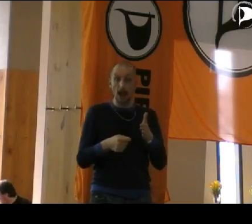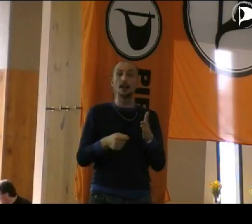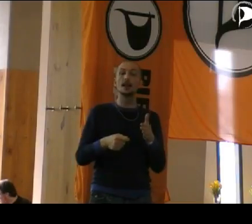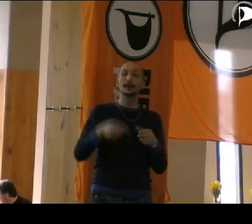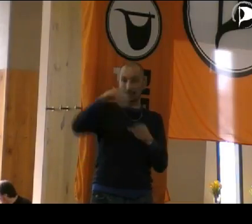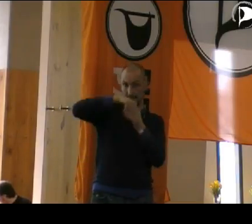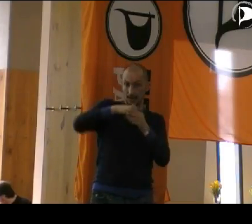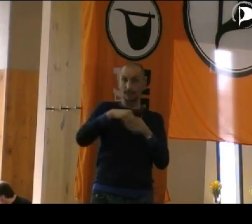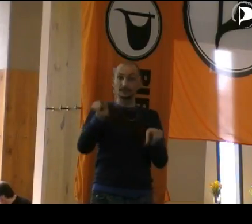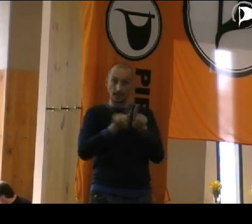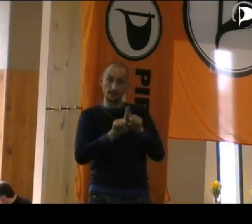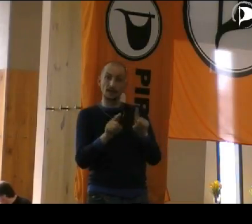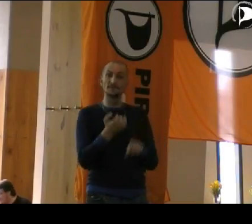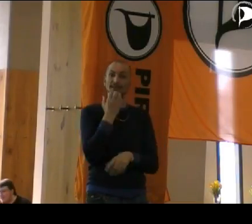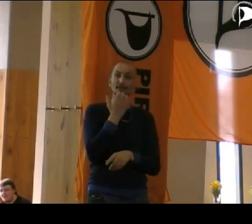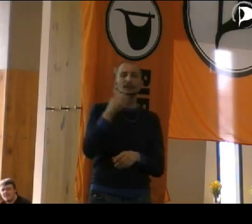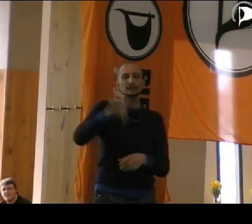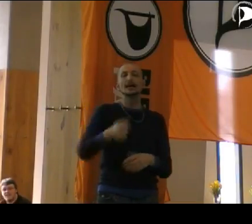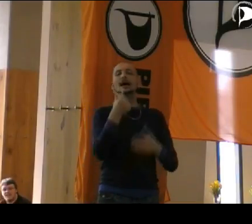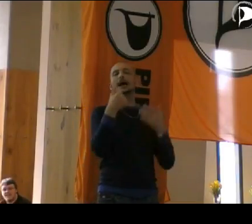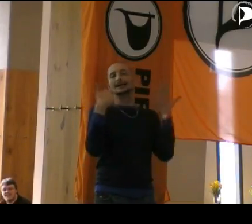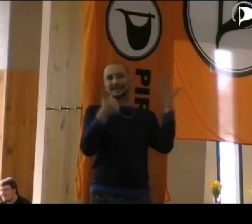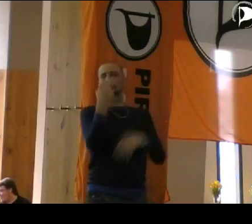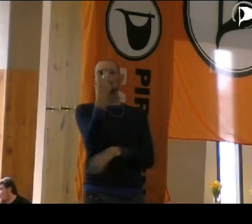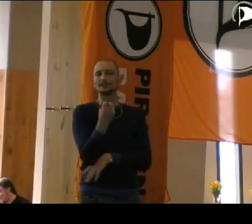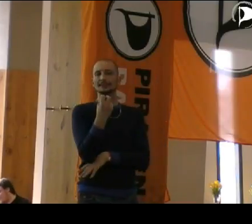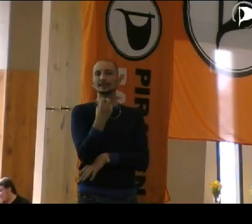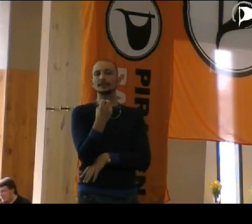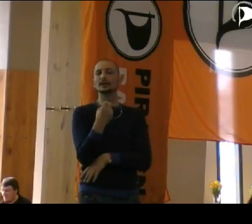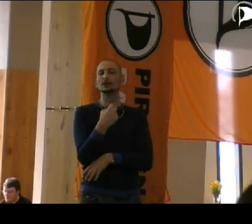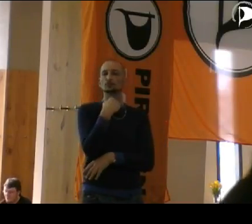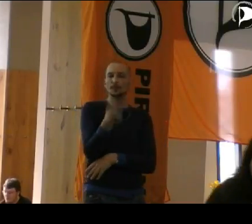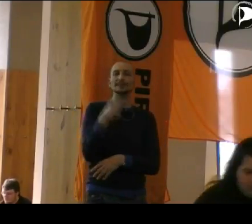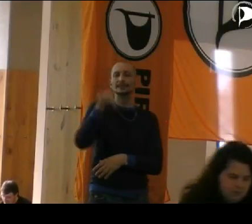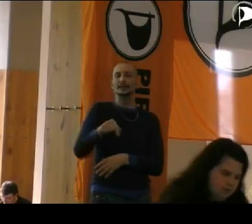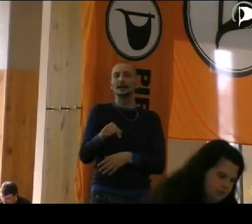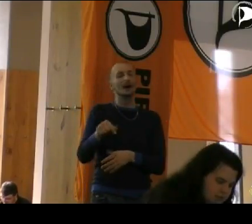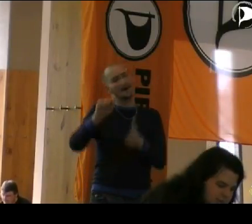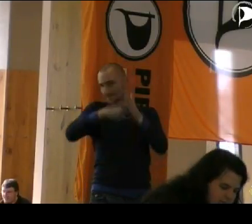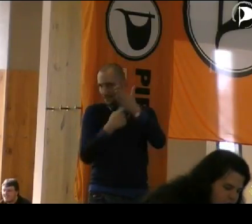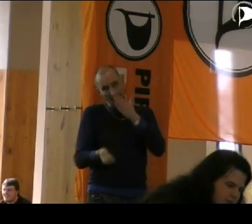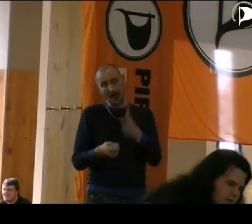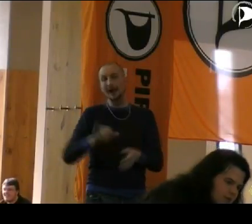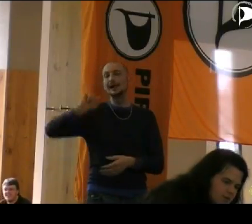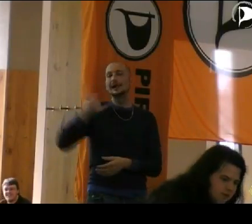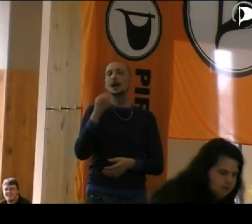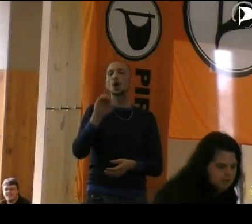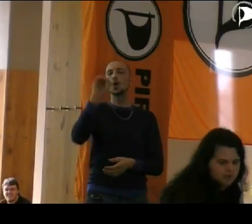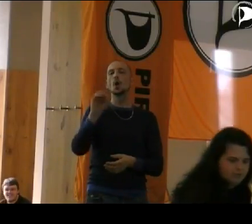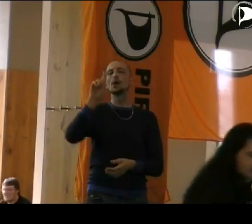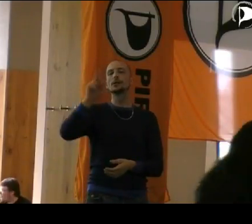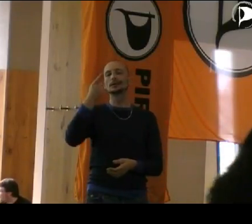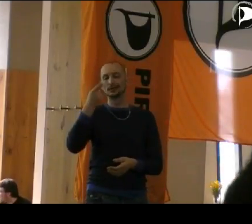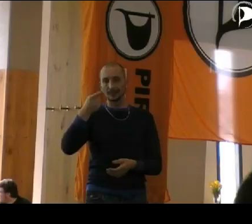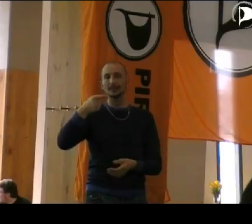mit 26 stimmen leider nicht gewesen würde jörg zimmer 215 6 6 prozent